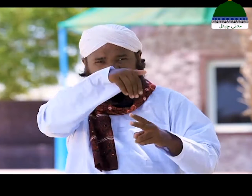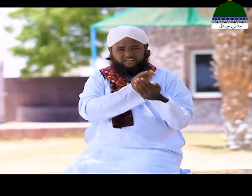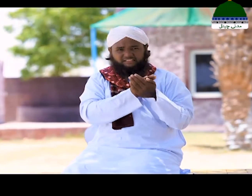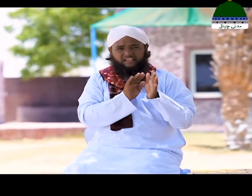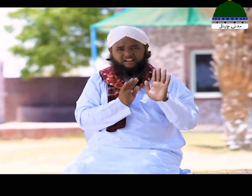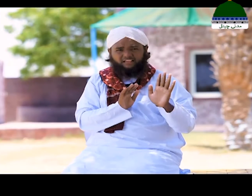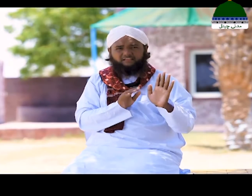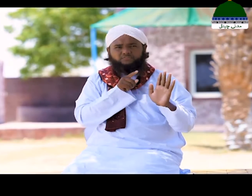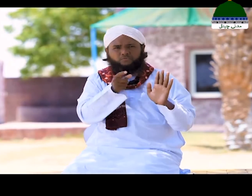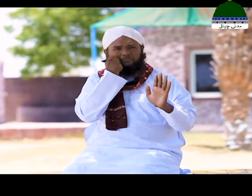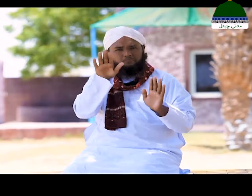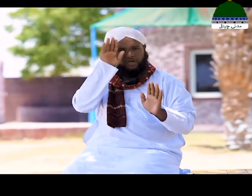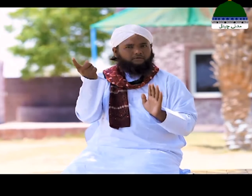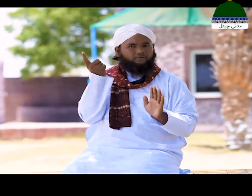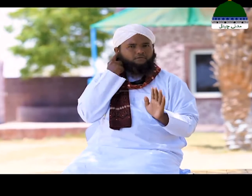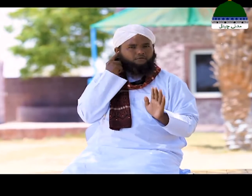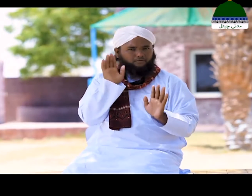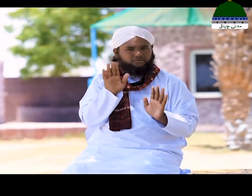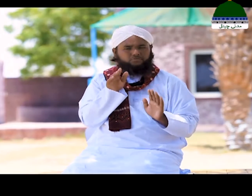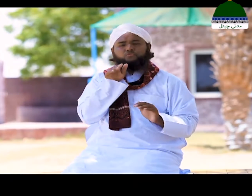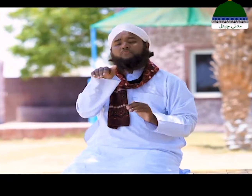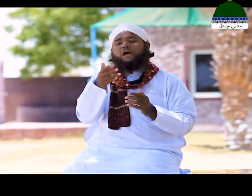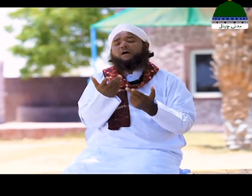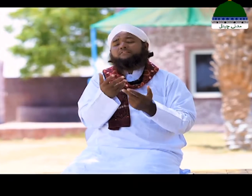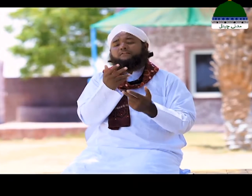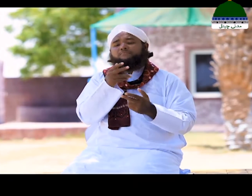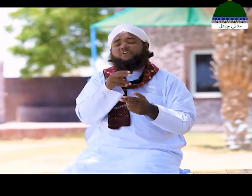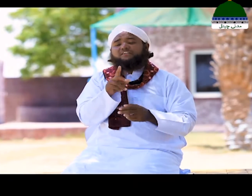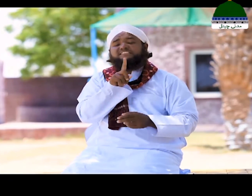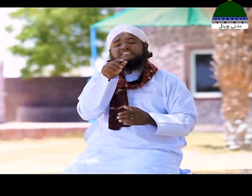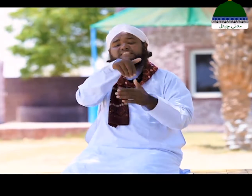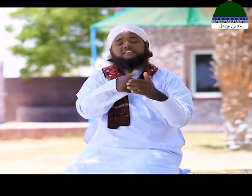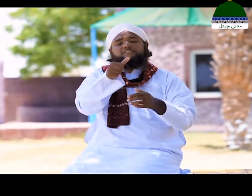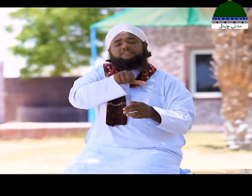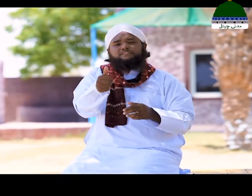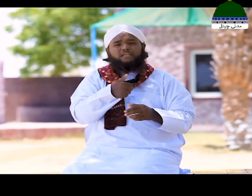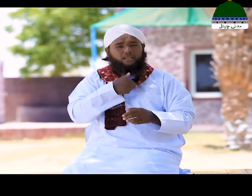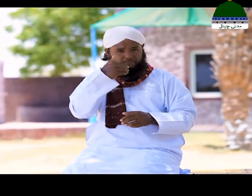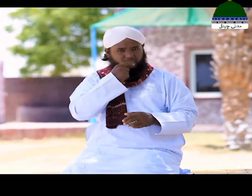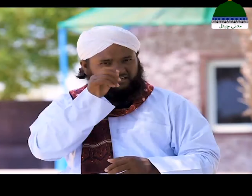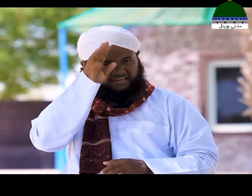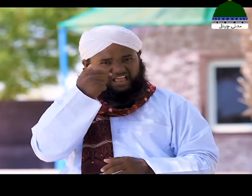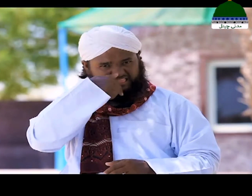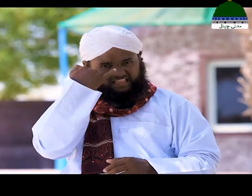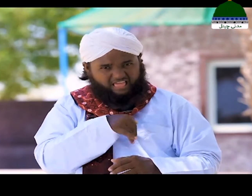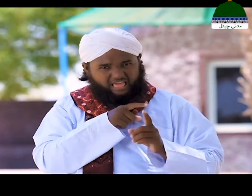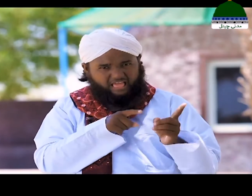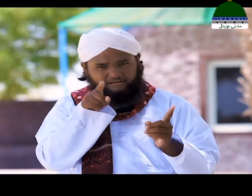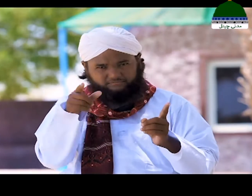جب بادشاہ نے یہ سنا تو پوچھا، تمہارے پاس کیا ثبوت ہے کہ وہ میرے بارے میں ایسا گمان رکھتا ہے؟ وہ حاسد بولا،